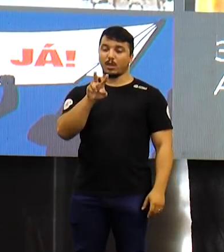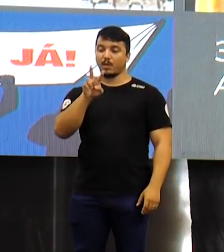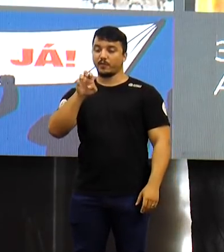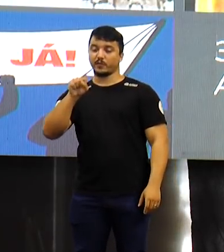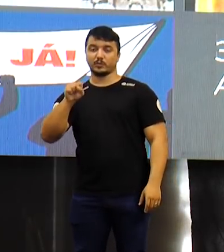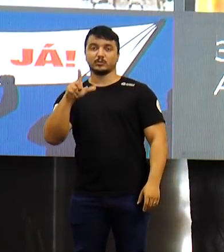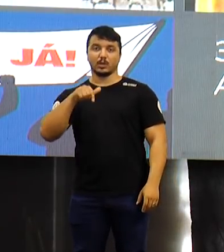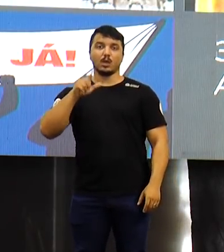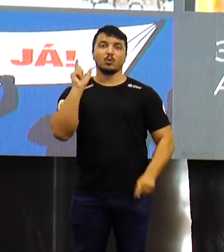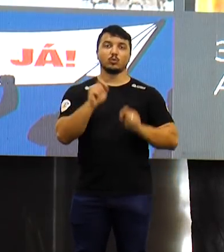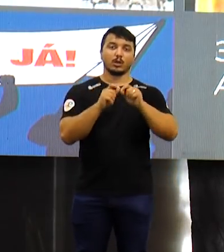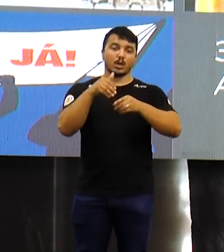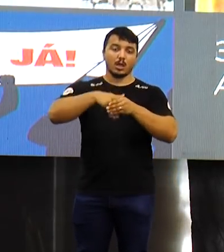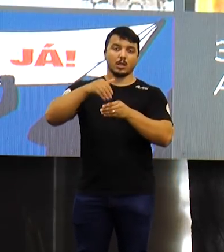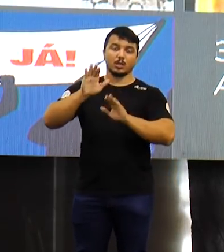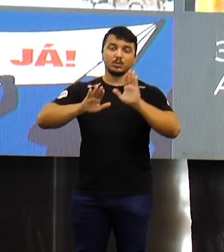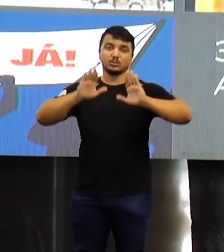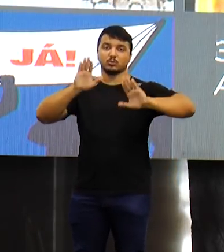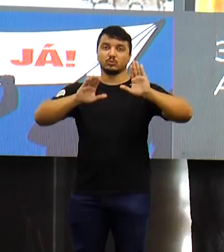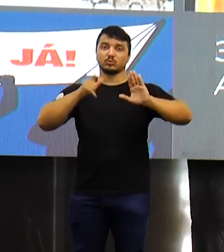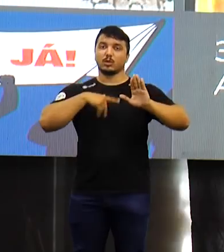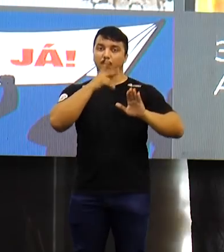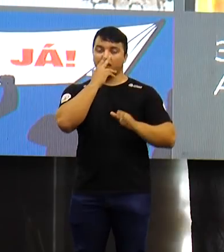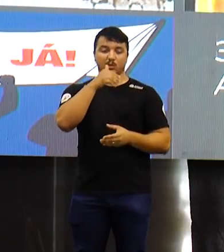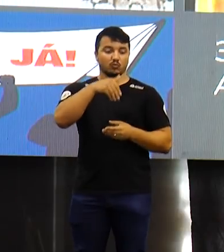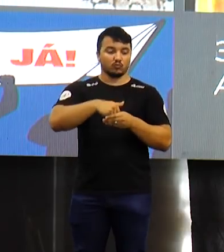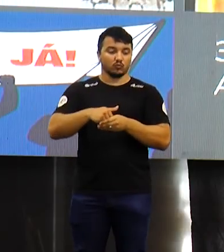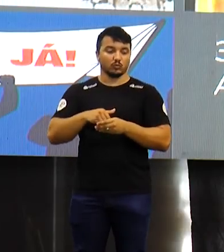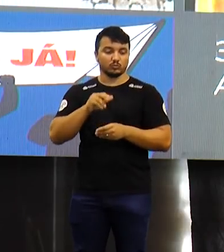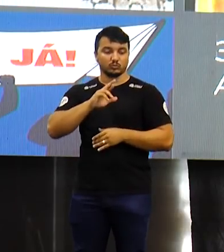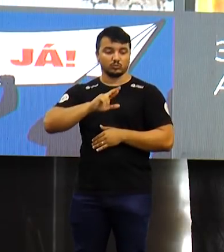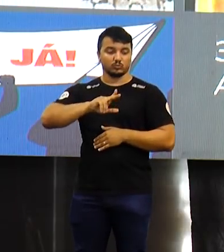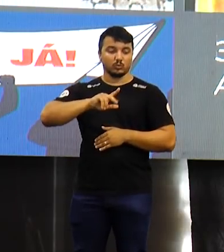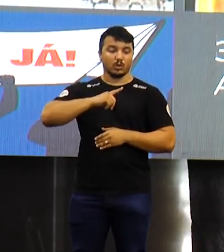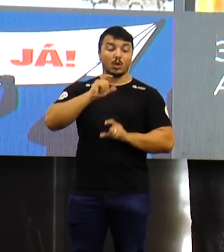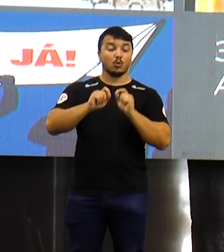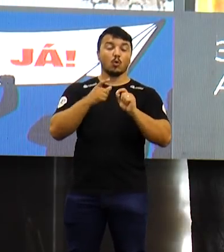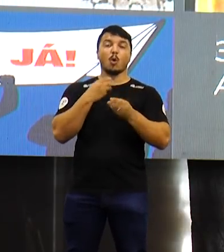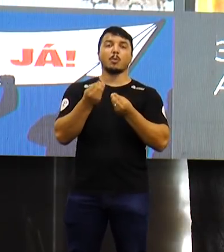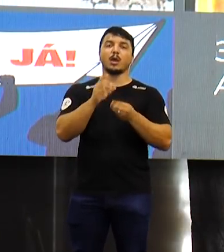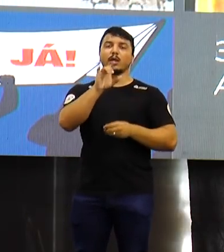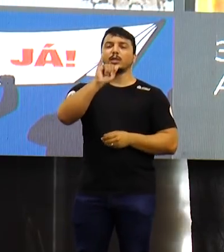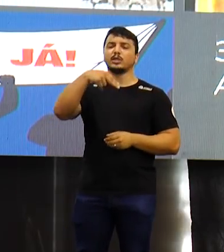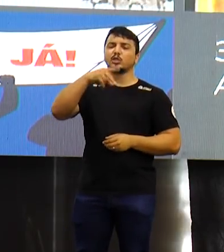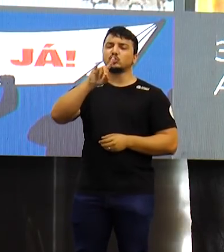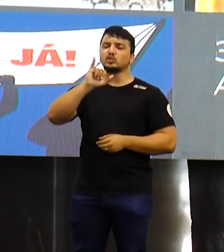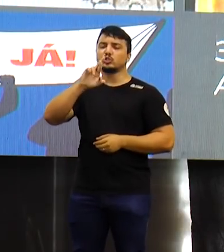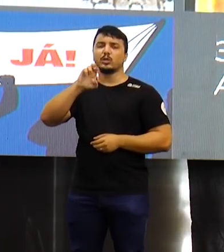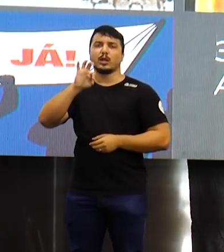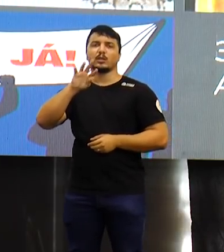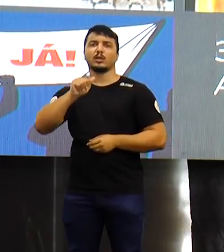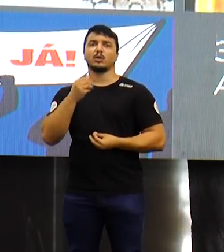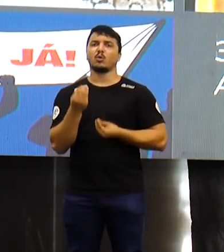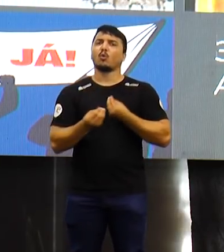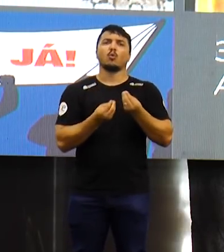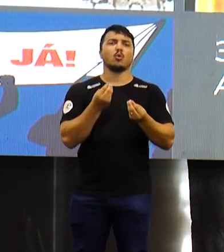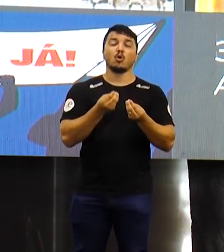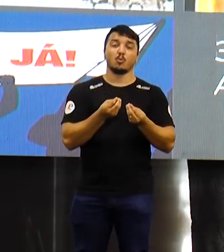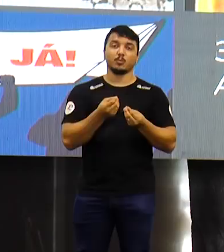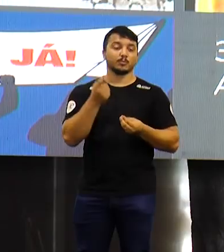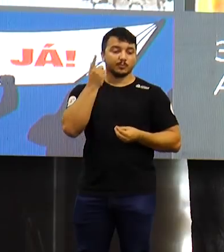A eleição foi indireta. Por que a eleição foi indireta, Fernandes?